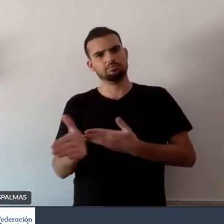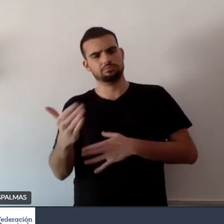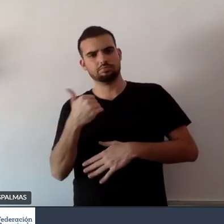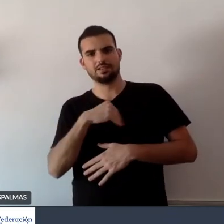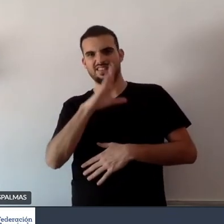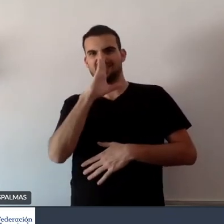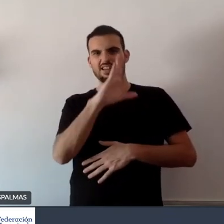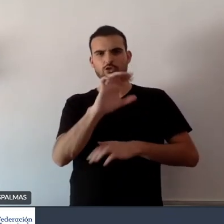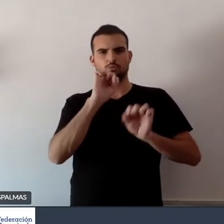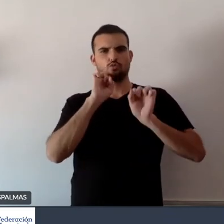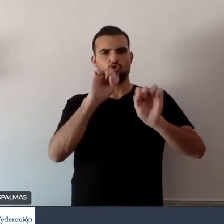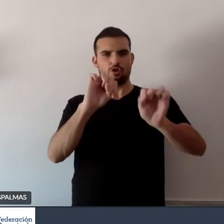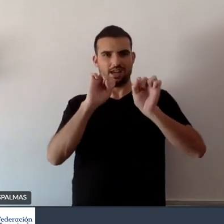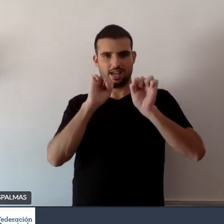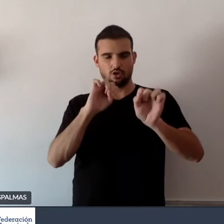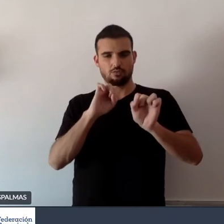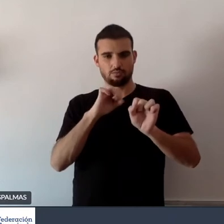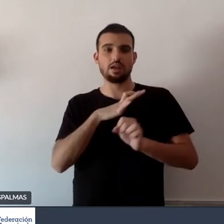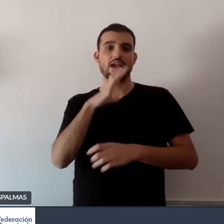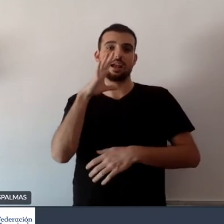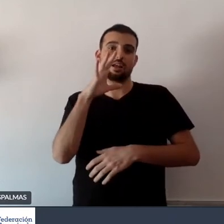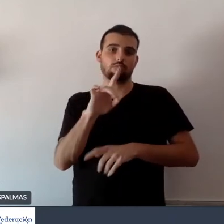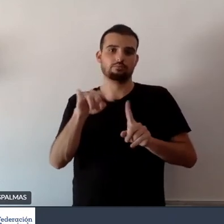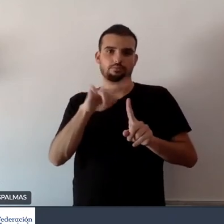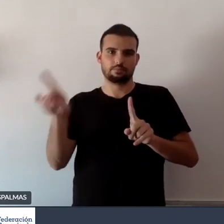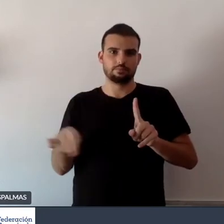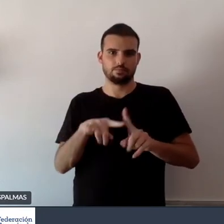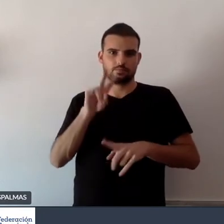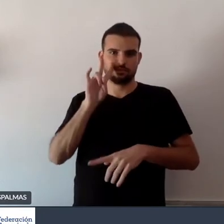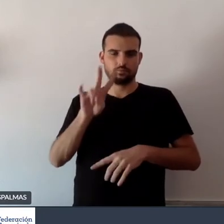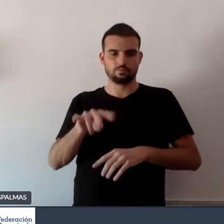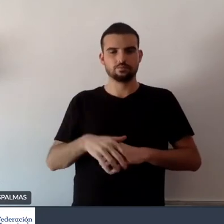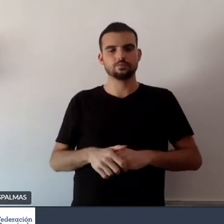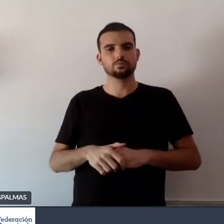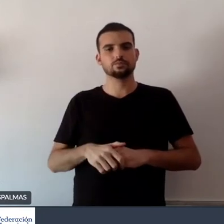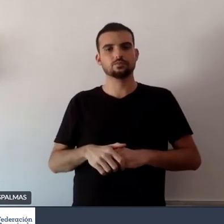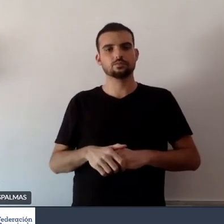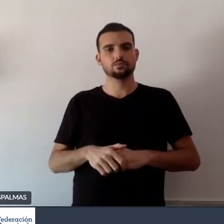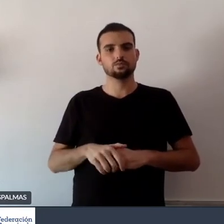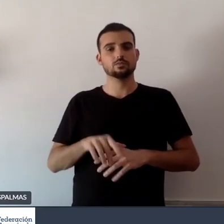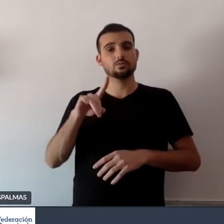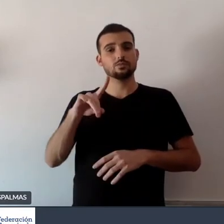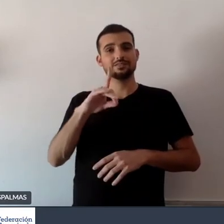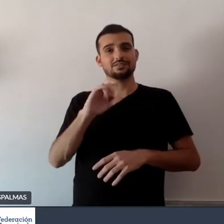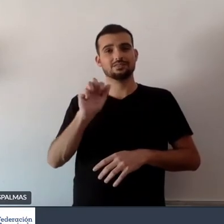directo. Y esto se transforma en otro Spanish pick and roll. Sasu Salim, que lo lee bien,